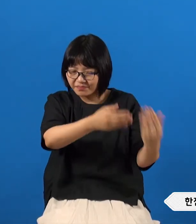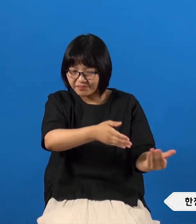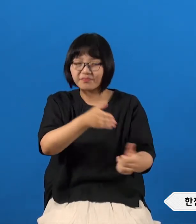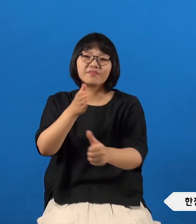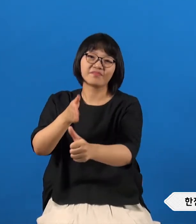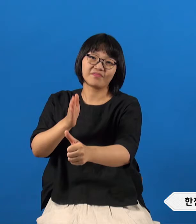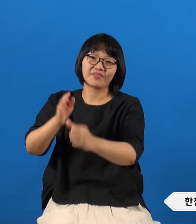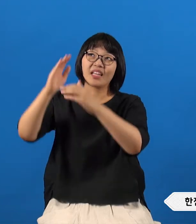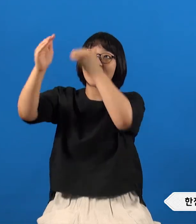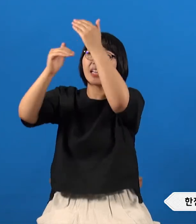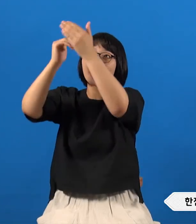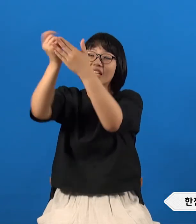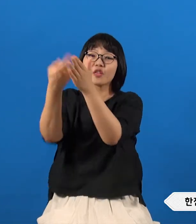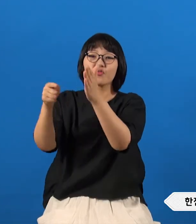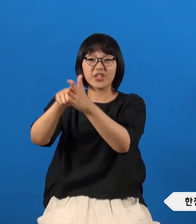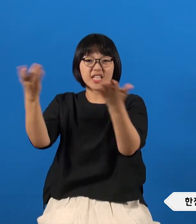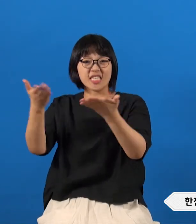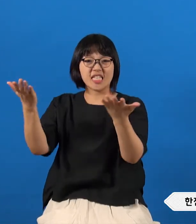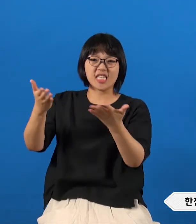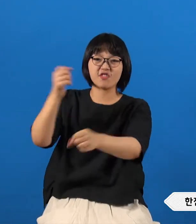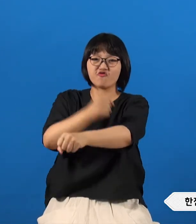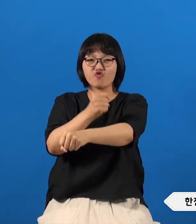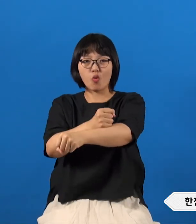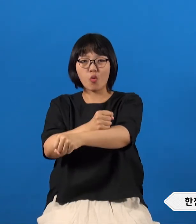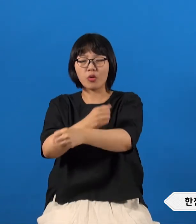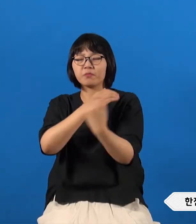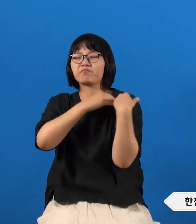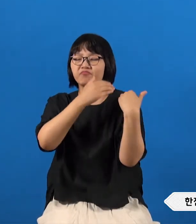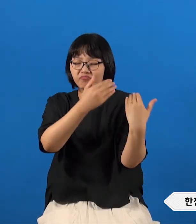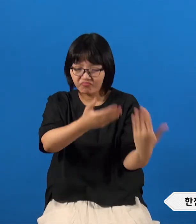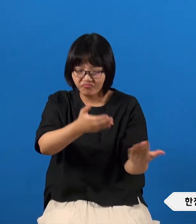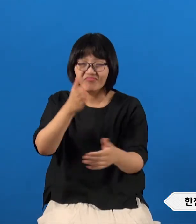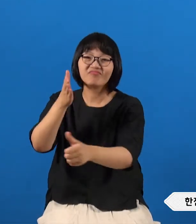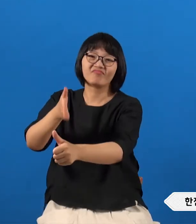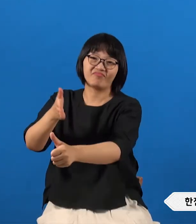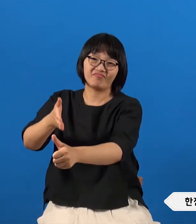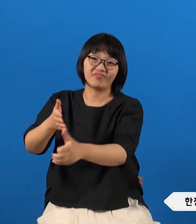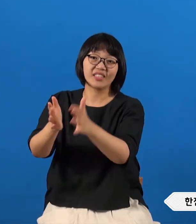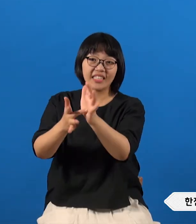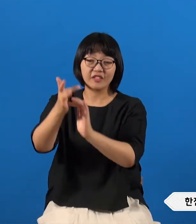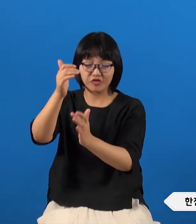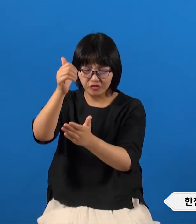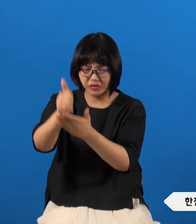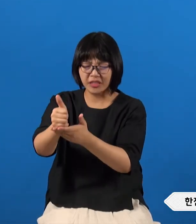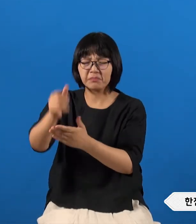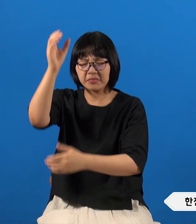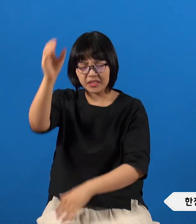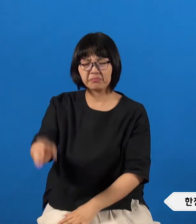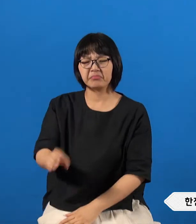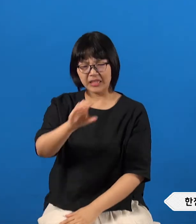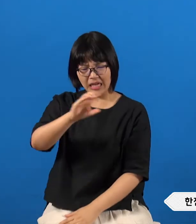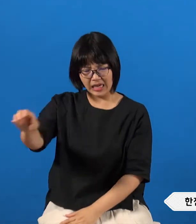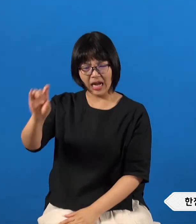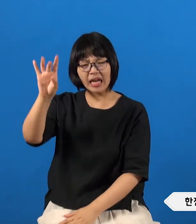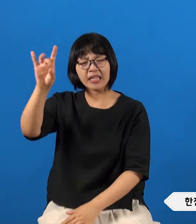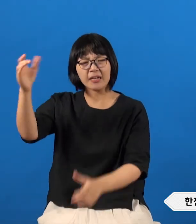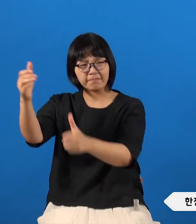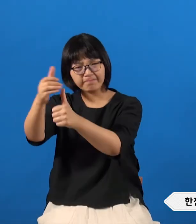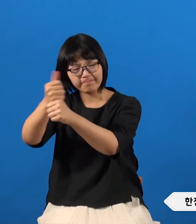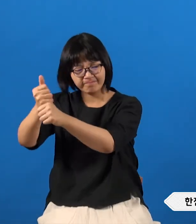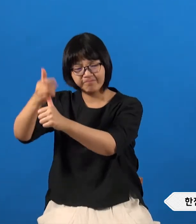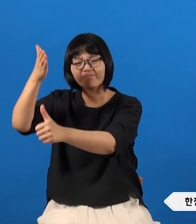하나님 나라 위해서 일 많이 한 거 다 내려놓으십시오. 목사님, 예수님 십자가만 꼭